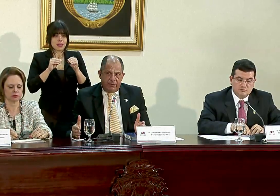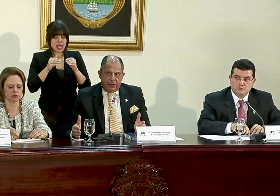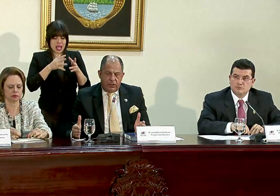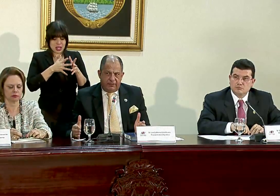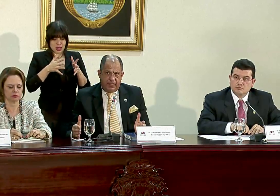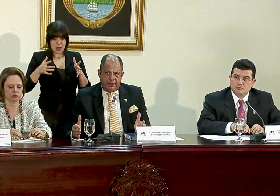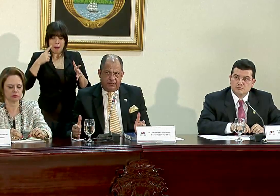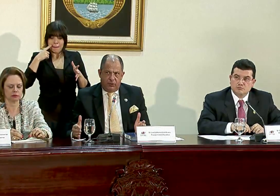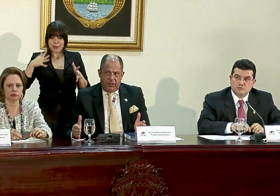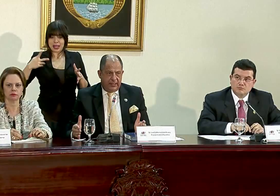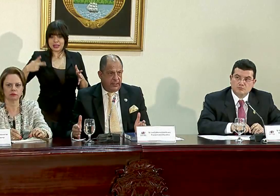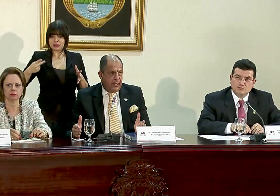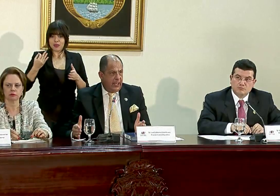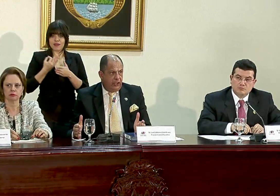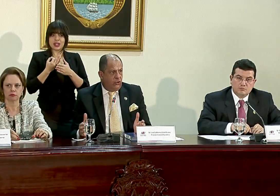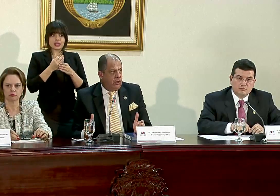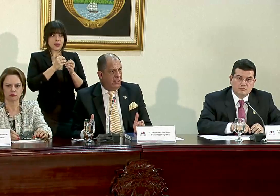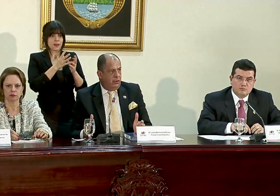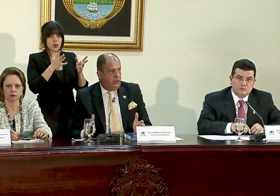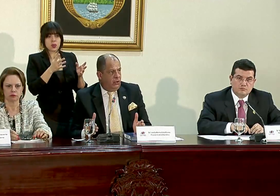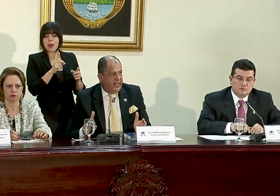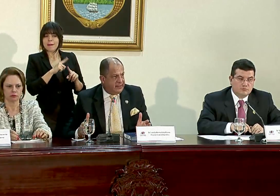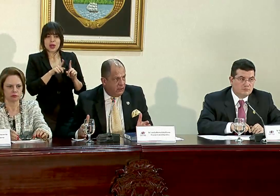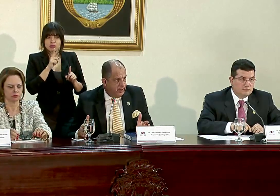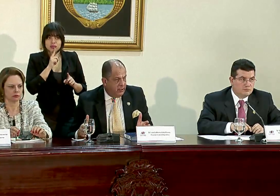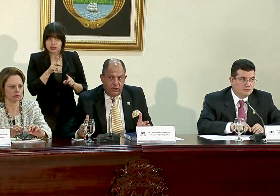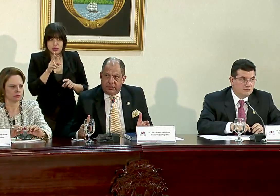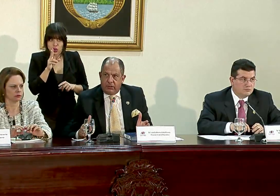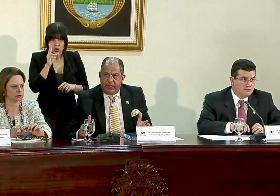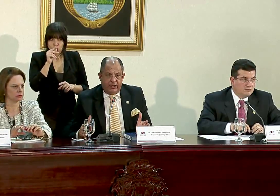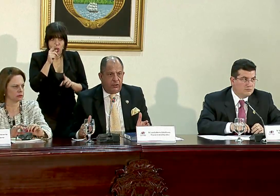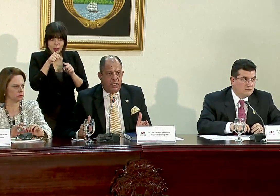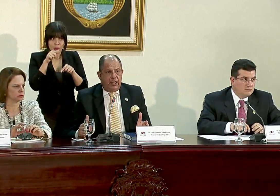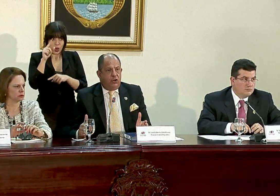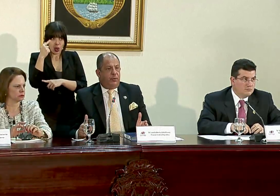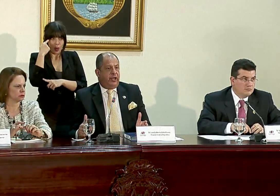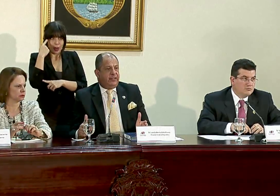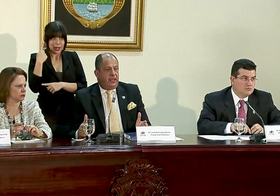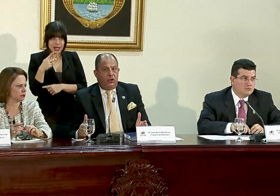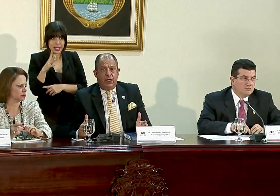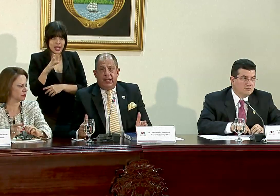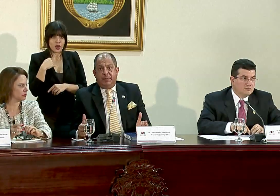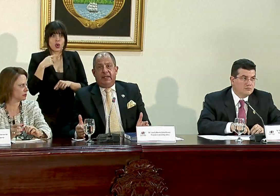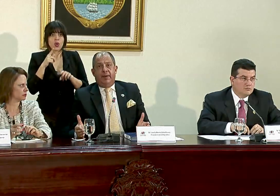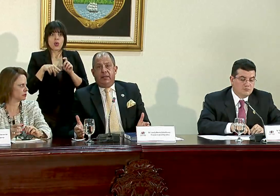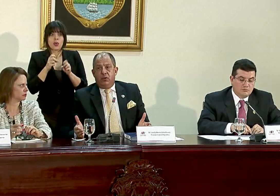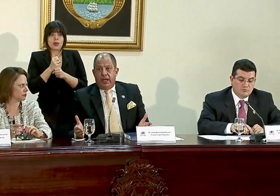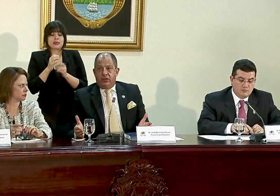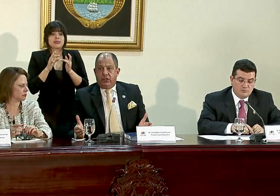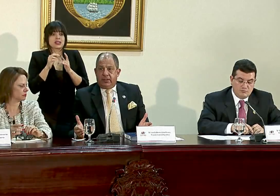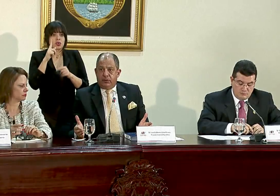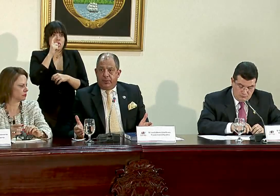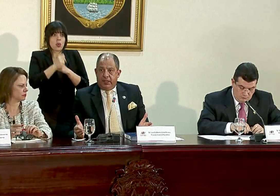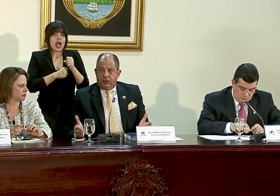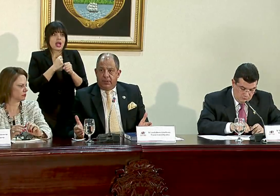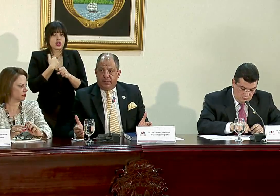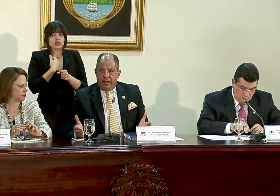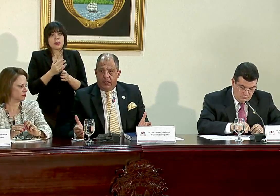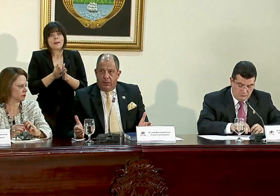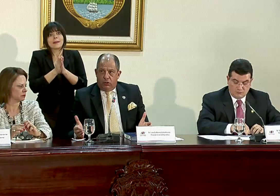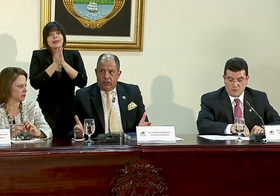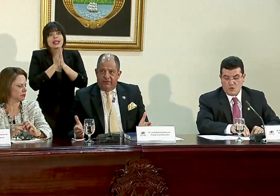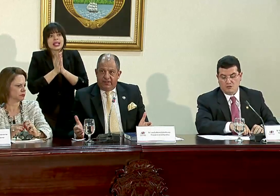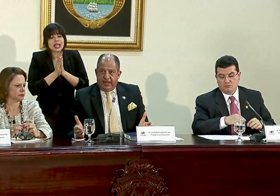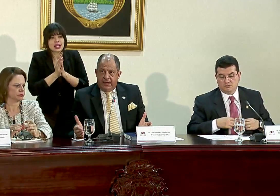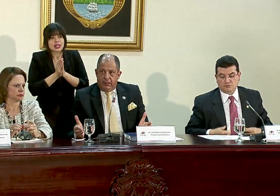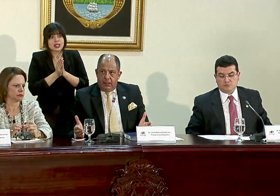poner en riesgo las finanzas públicas ello no es el objetivo de este gobierno y no podría hacerlo especialmente en un año donde estamos pidiendo más